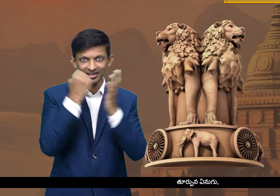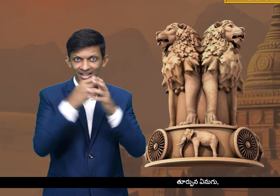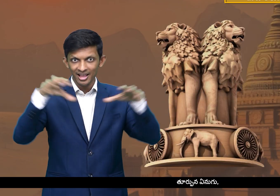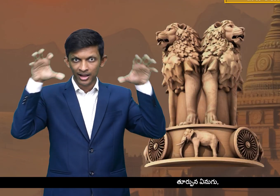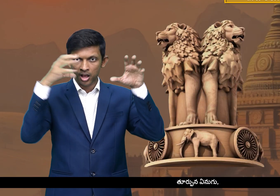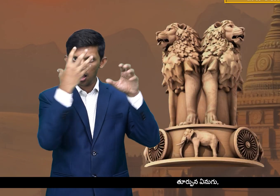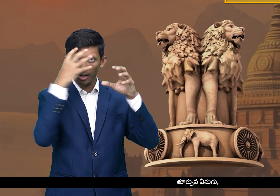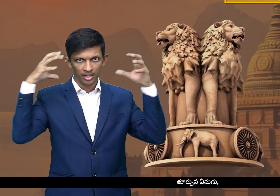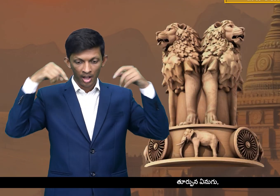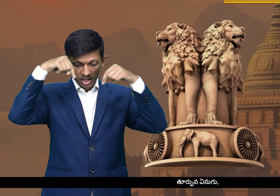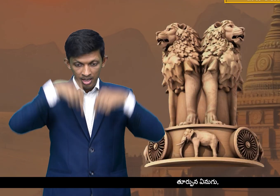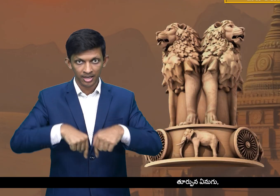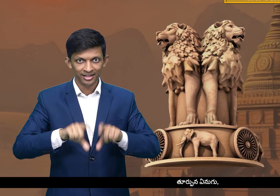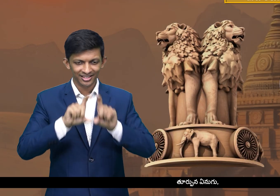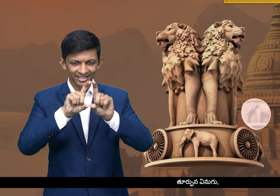తూర్పున ఏనుగు,